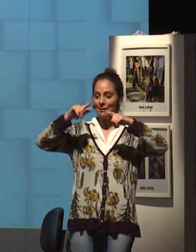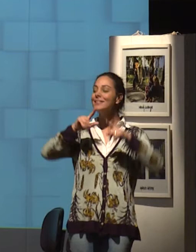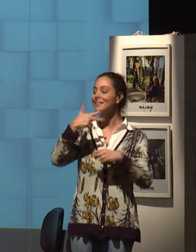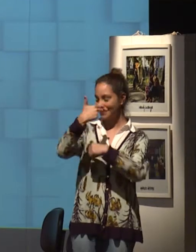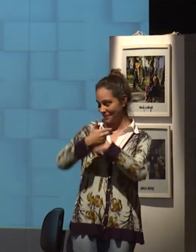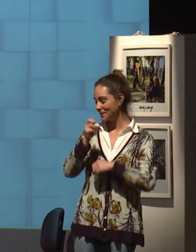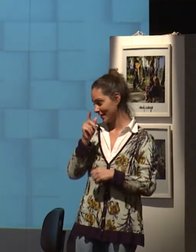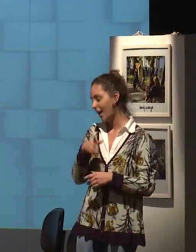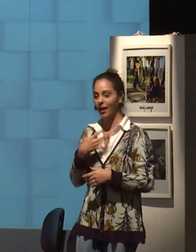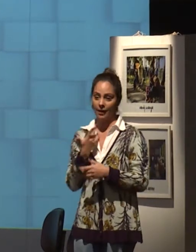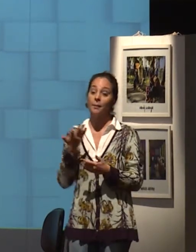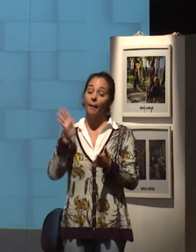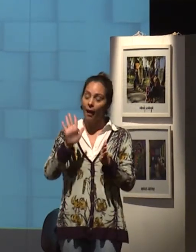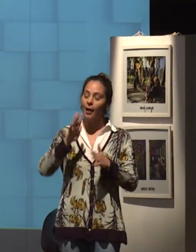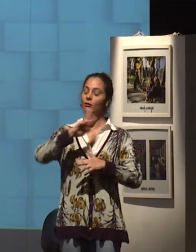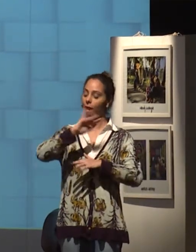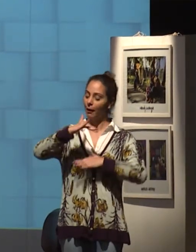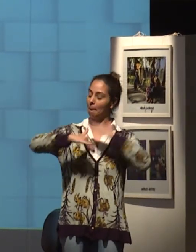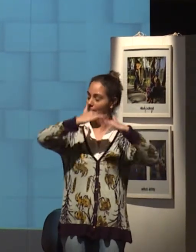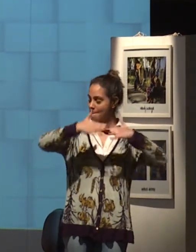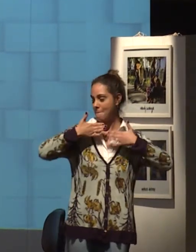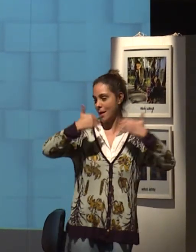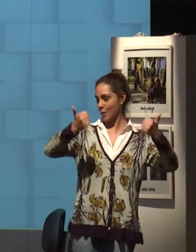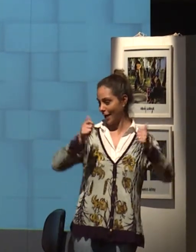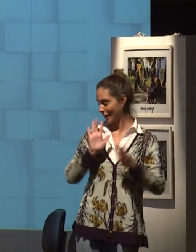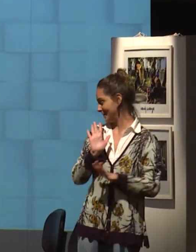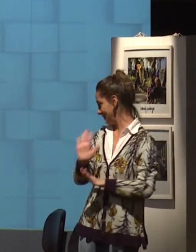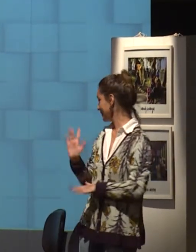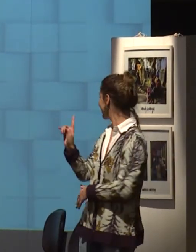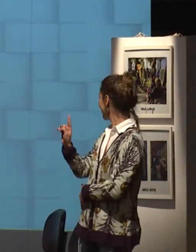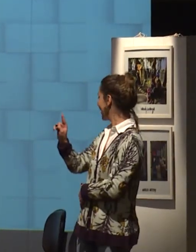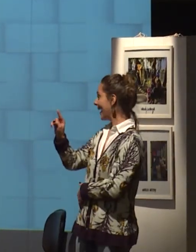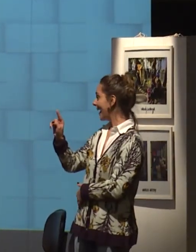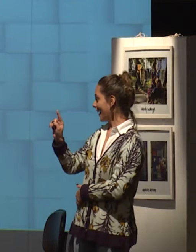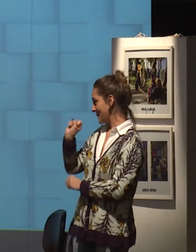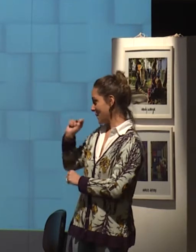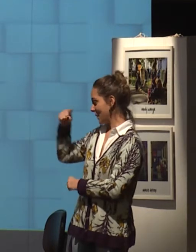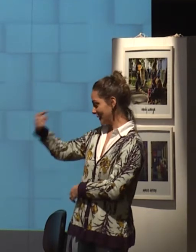ficar um pouco mais alta. E, aos poucos, a gente vai melhorando, né? Pode